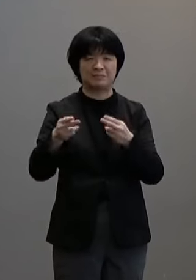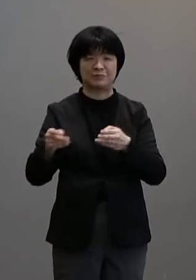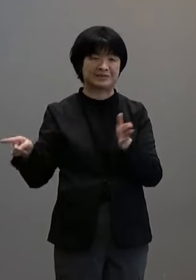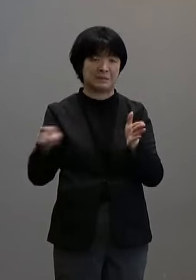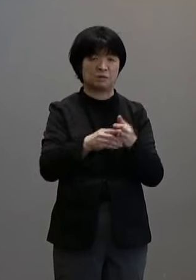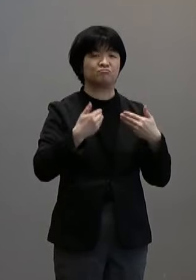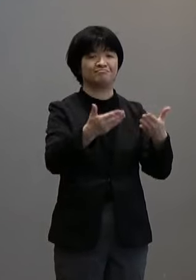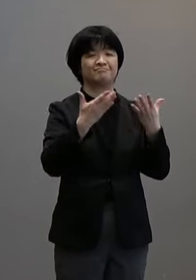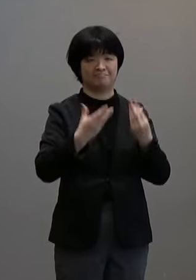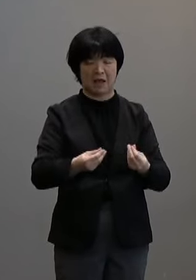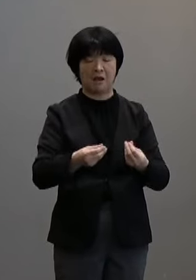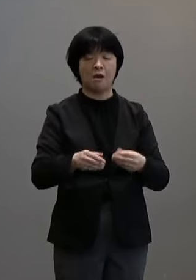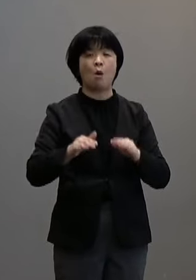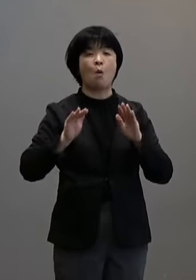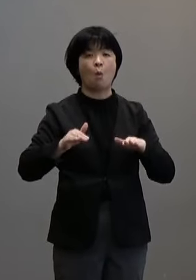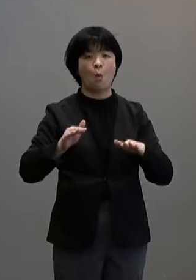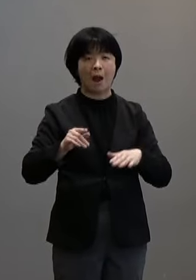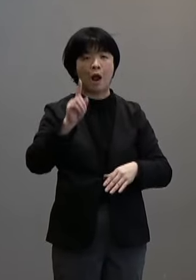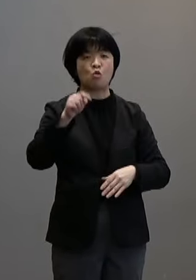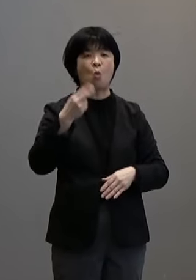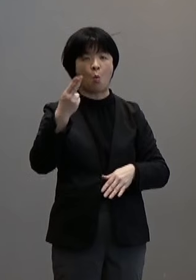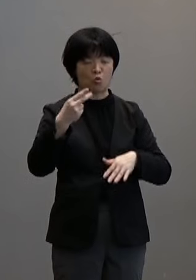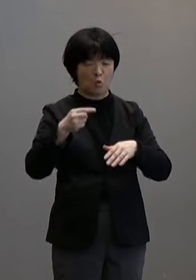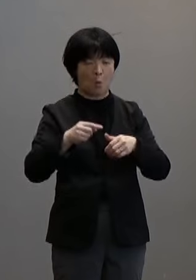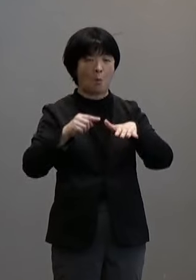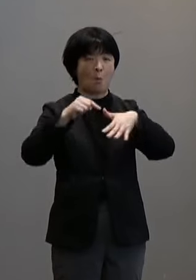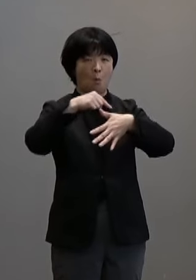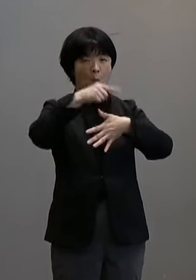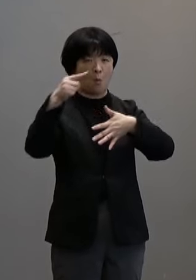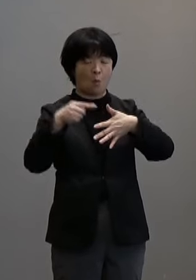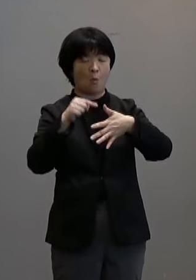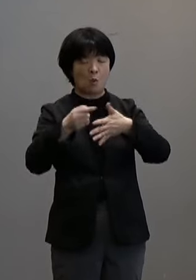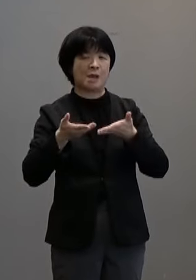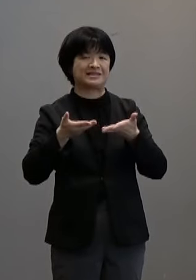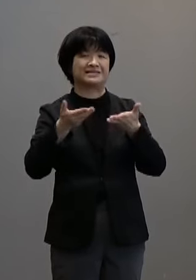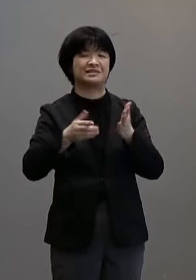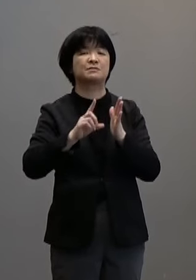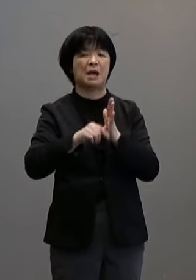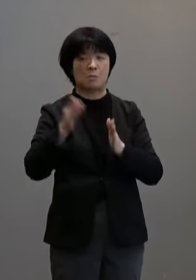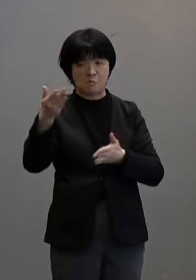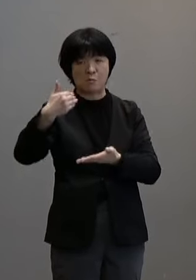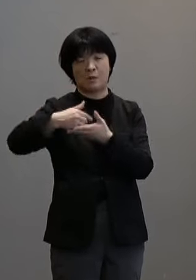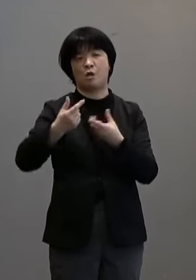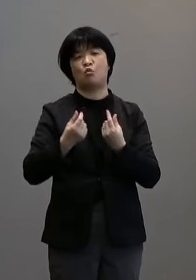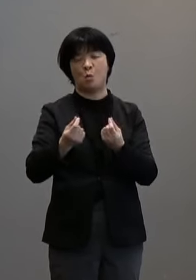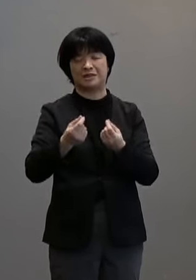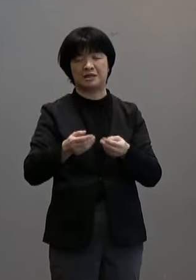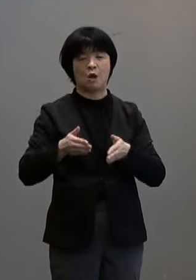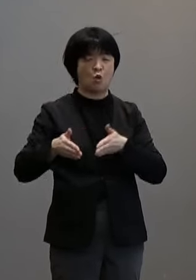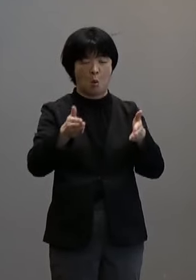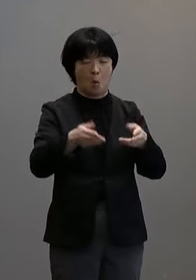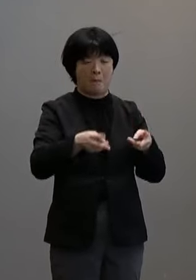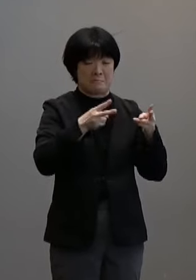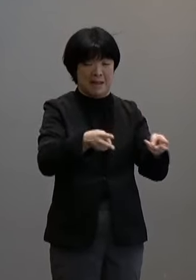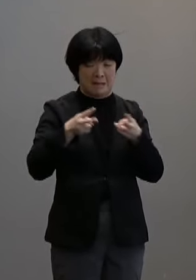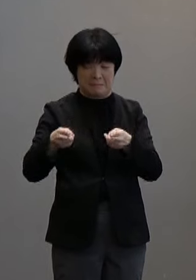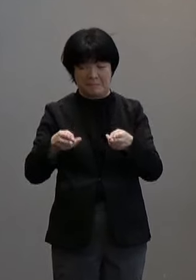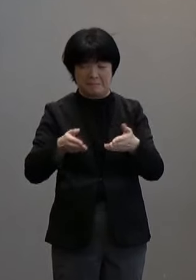の能登半島での地震に関してはですね、まさにご指摘の通り、その道路が寸断されたことによって救助も支援